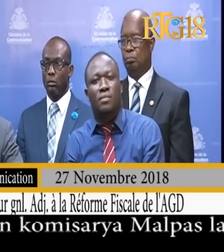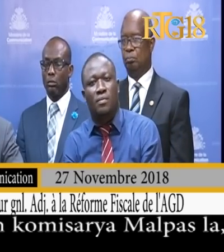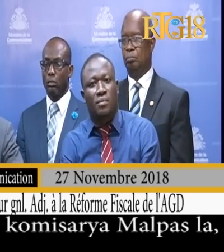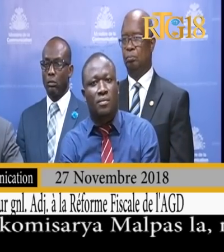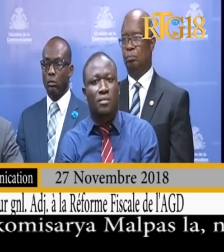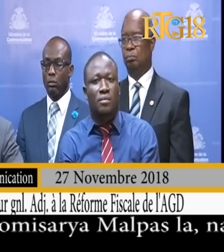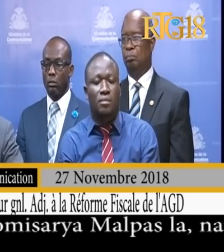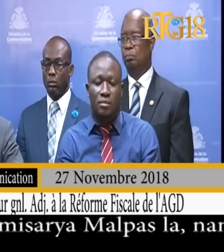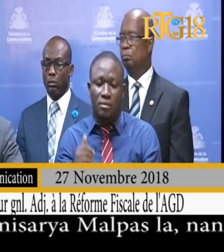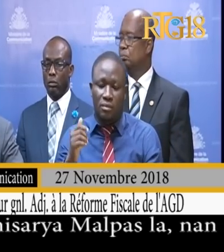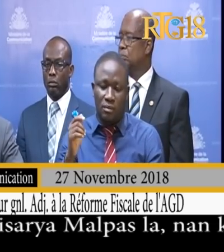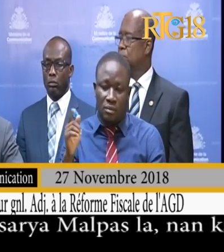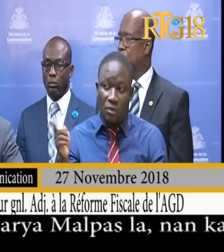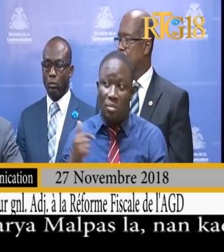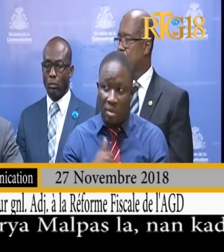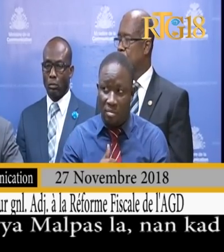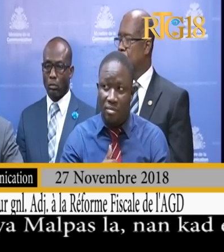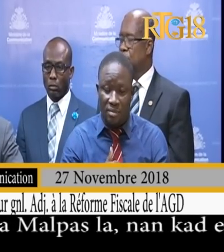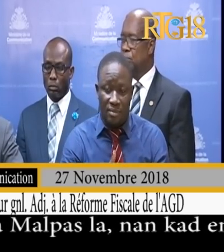mwen mwen,